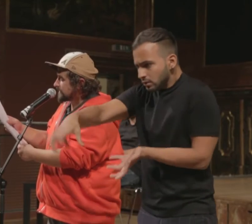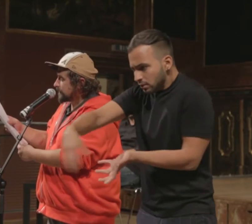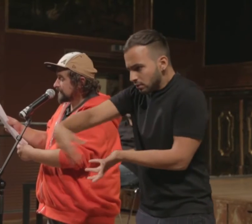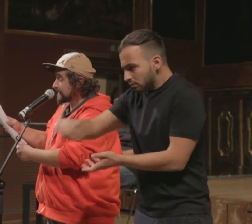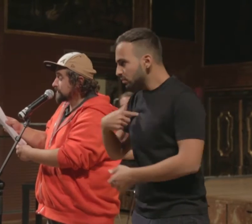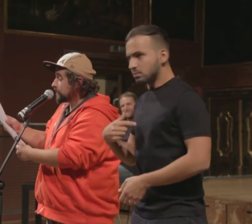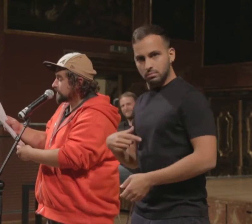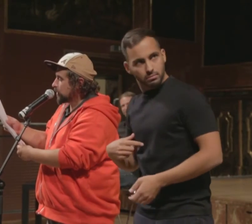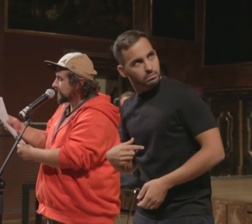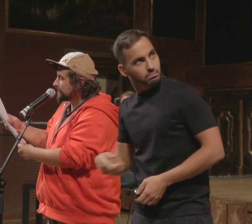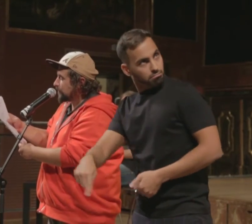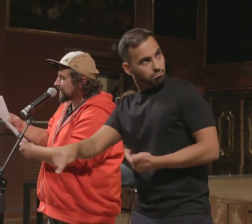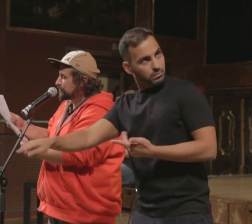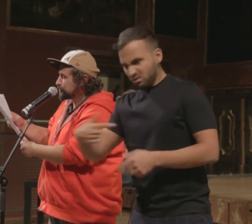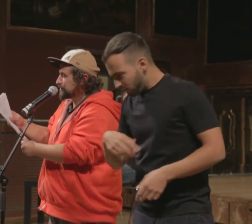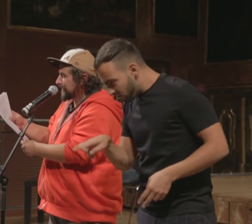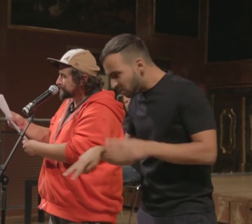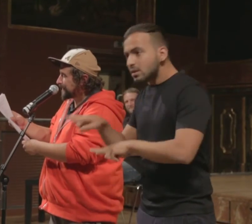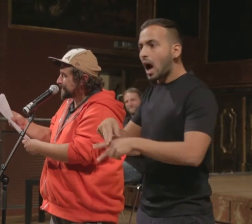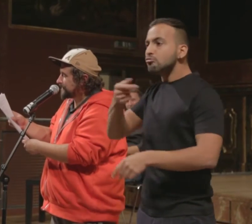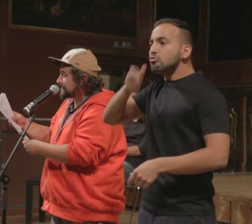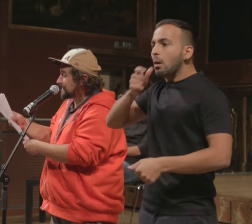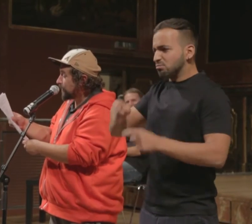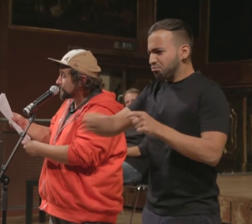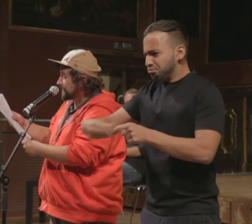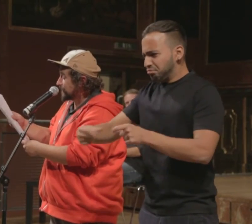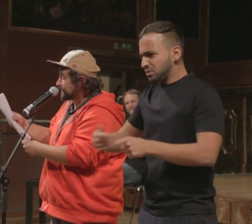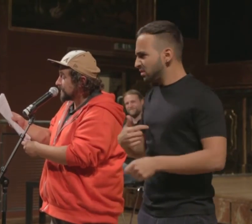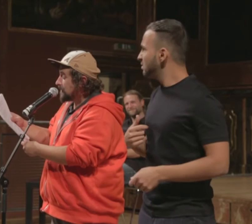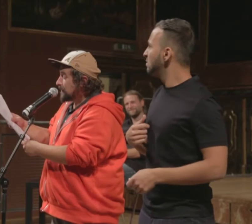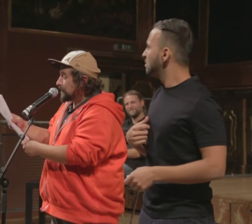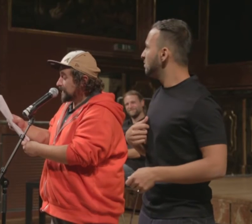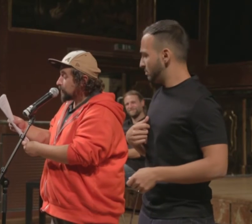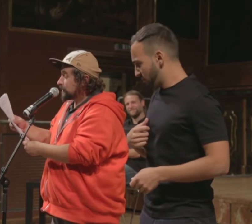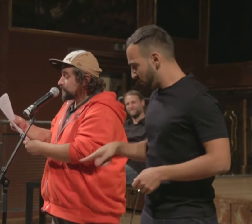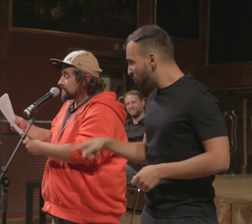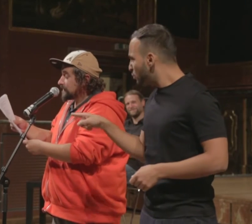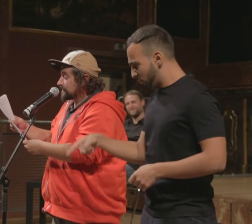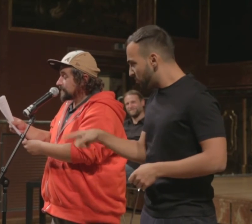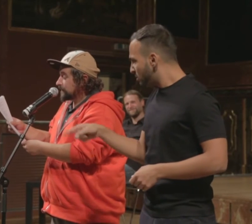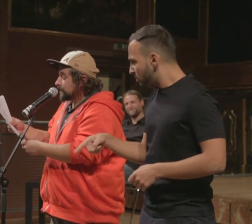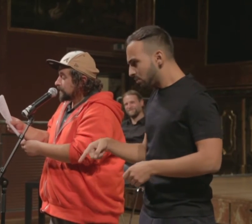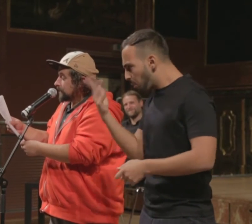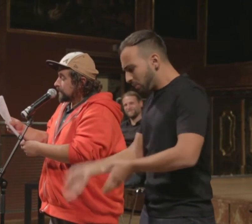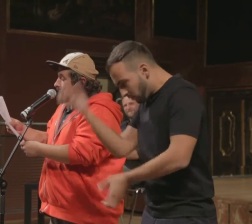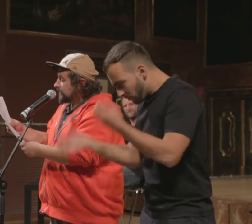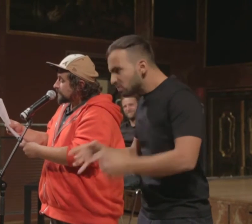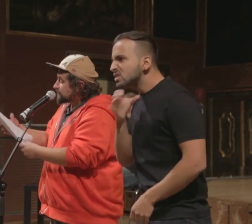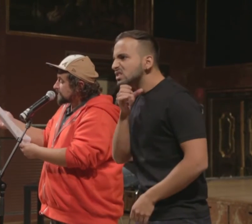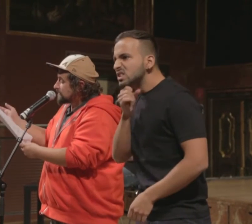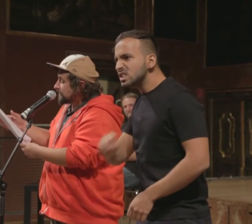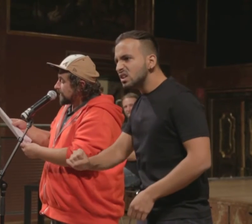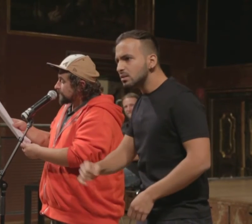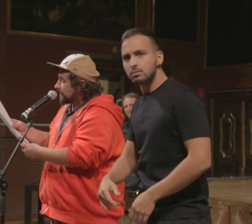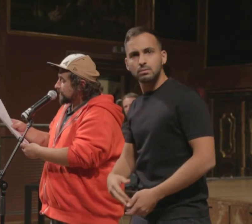auch eine selbstgebaute kompakte Vorrichtung zum Schnapsbrennen, falls das Slivo ausgehen sollte. Und darunter befand sich eine Ziege. Senat,